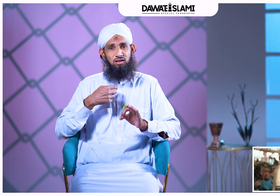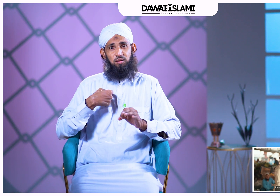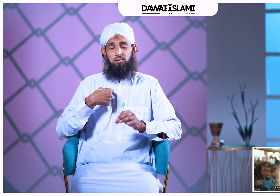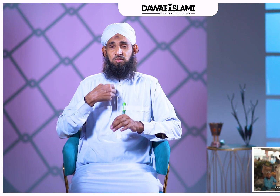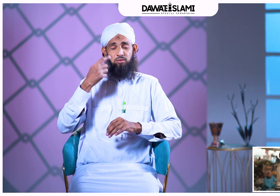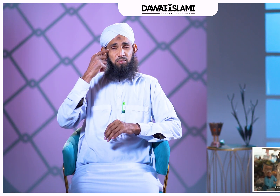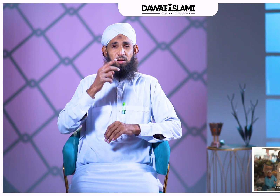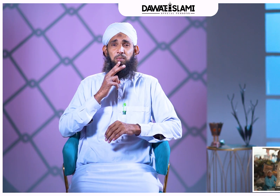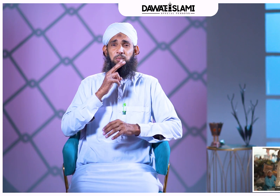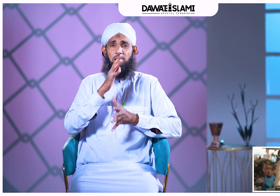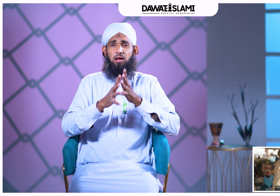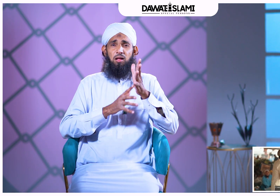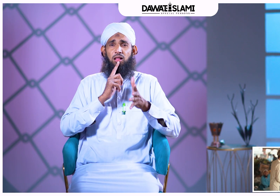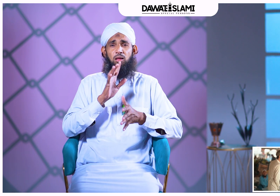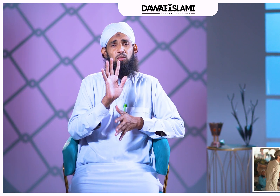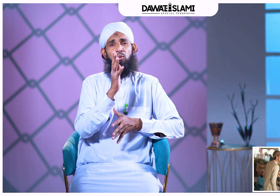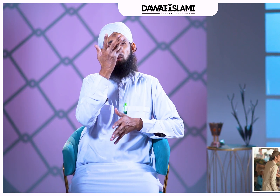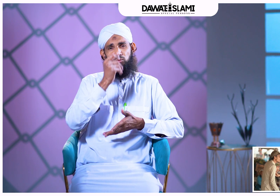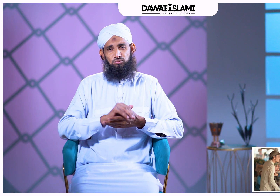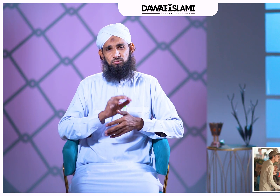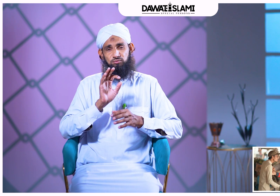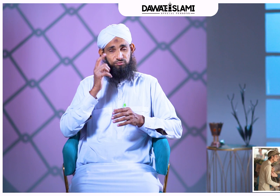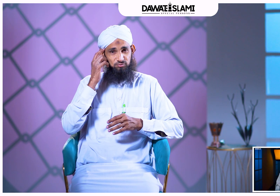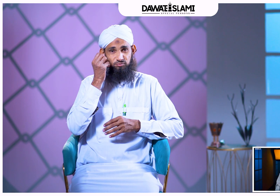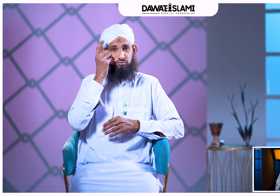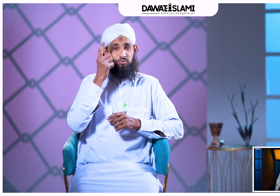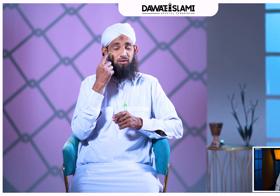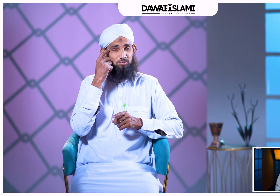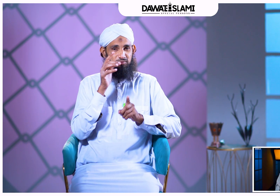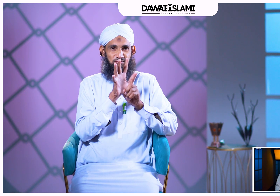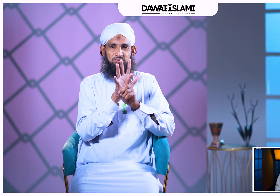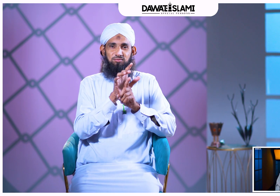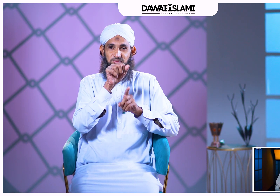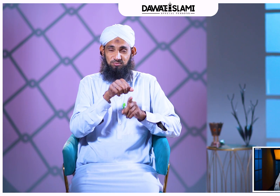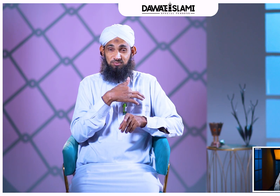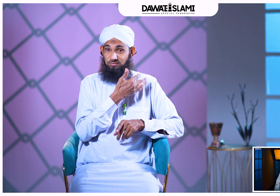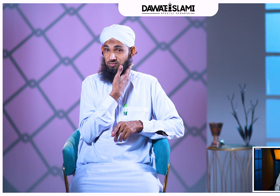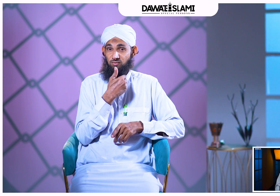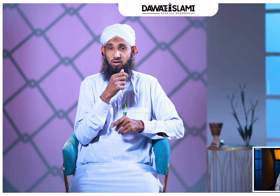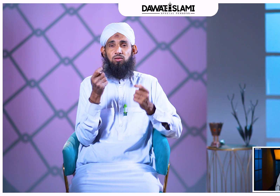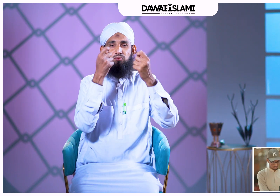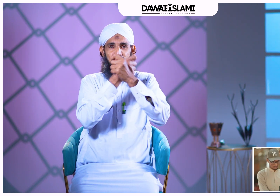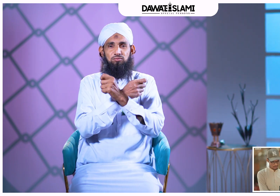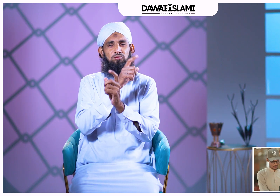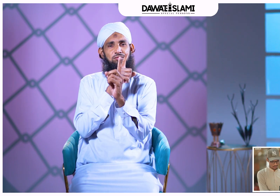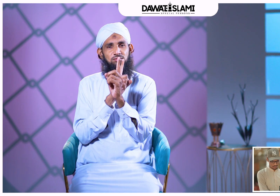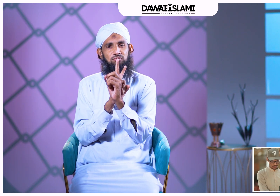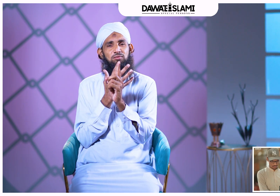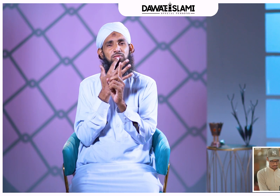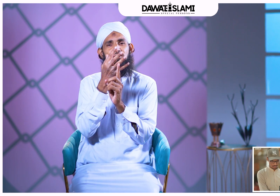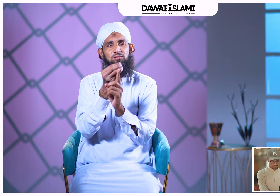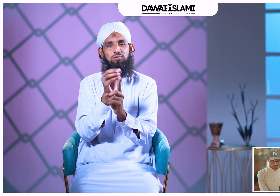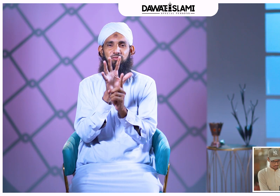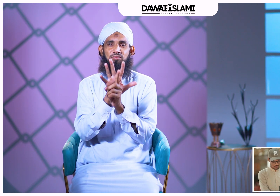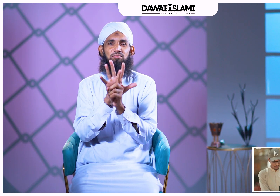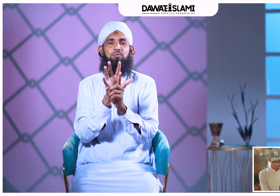سے زبان سے کچھ کا کچھ نکل جاتا ہے۔ تو ایسی صورت میں اگر آپ واقعی اس کی اصلاح کرنا چاہتے ہیں تو اس سے پرسنلی رابطہ کریں اور ان